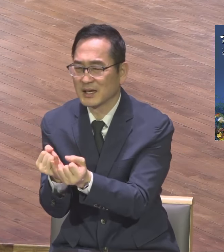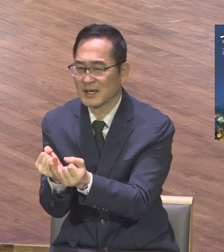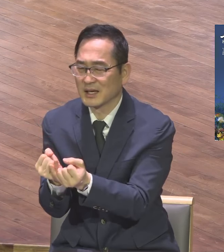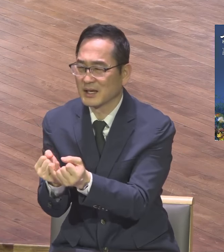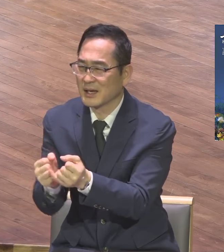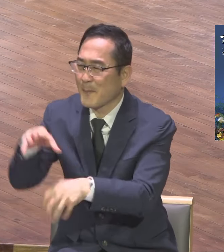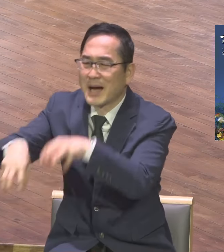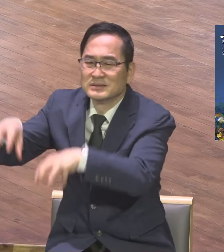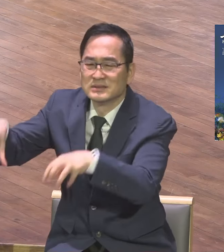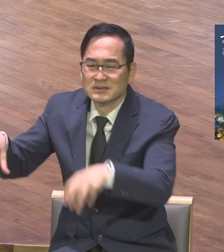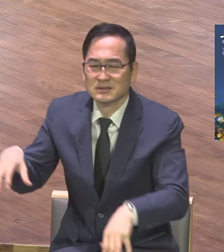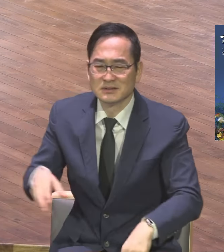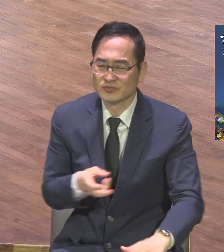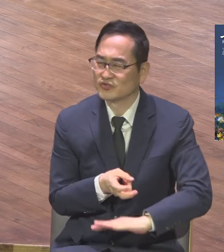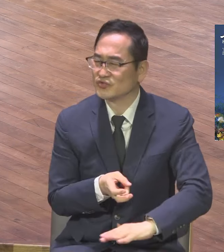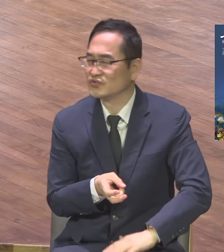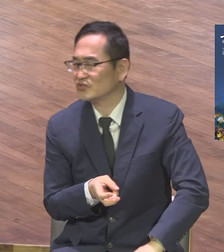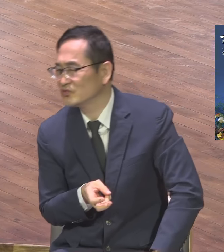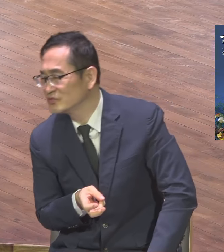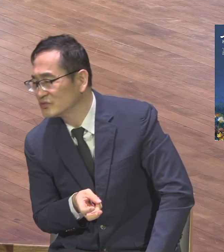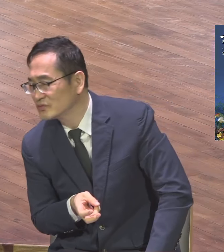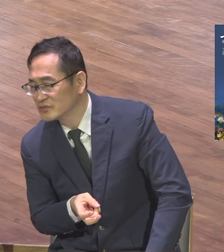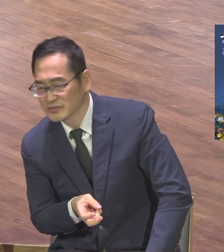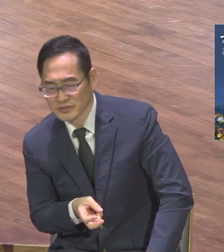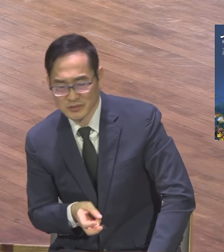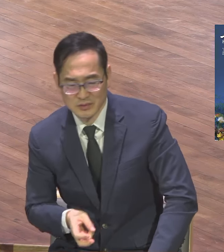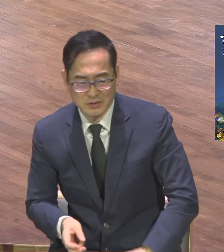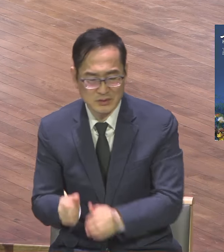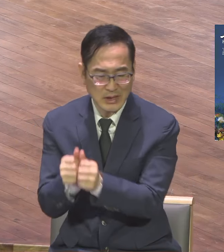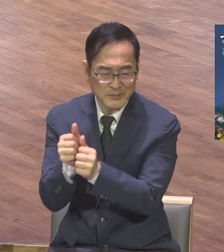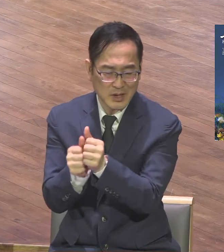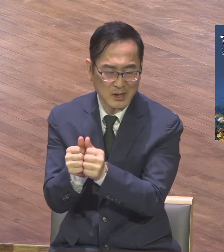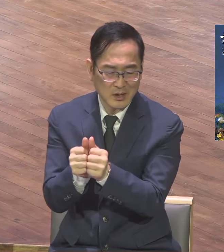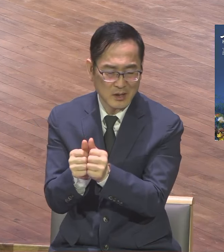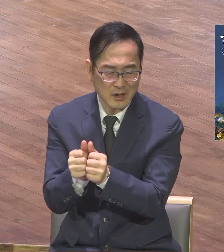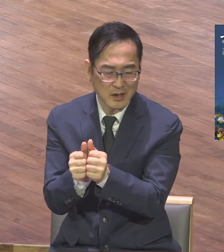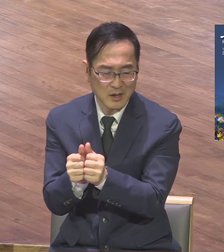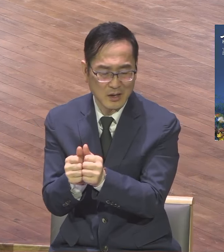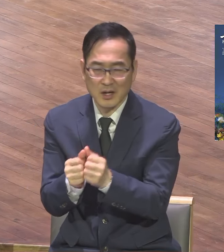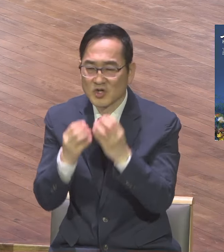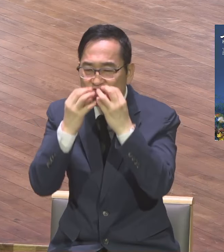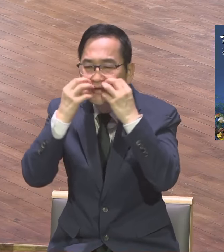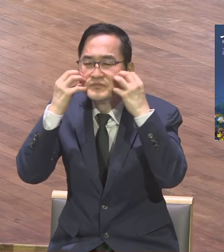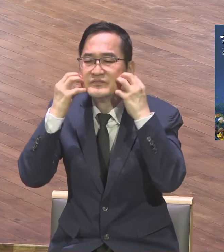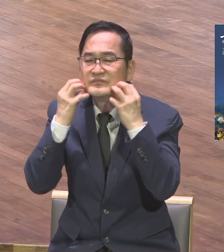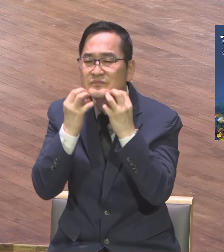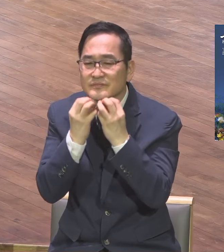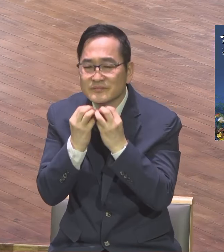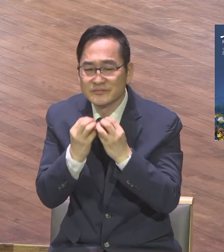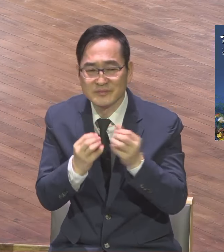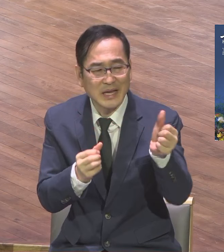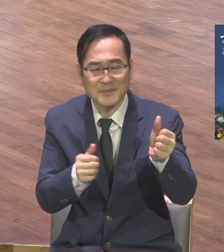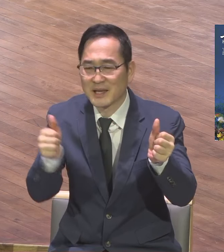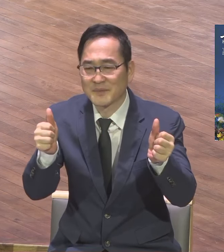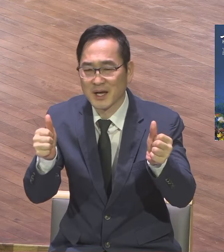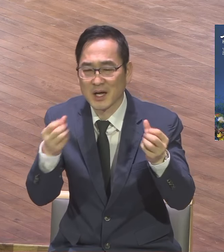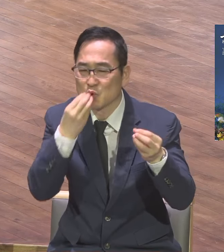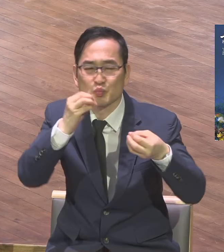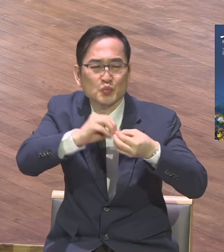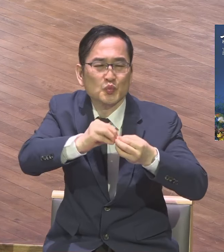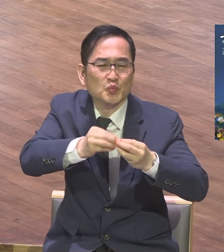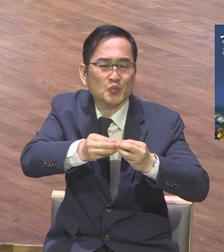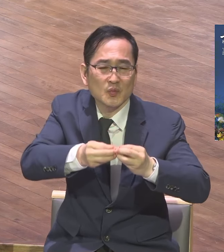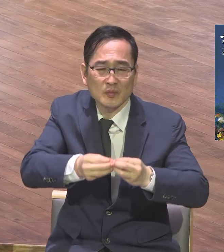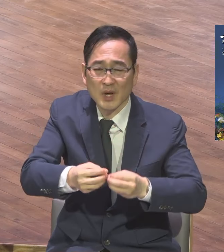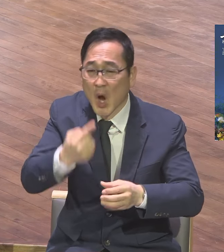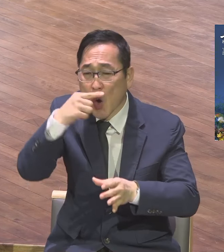지나가는데 그 수염이 펑펑한 그 남자가요, 수염이 펑펑한 남자하고요 키스를 하고 있더라고.